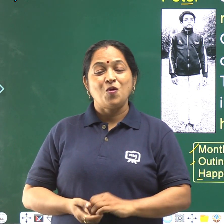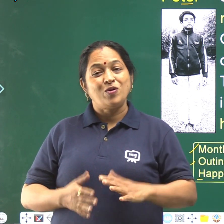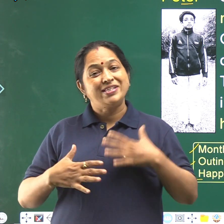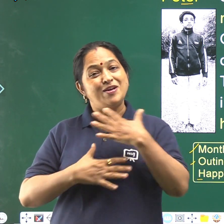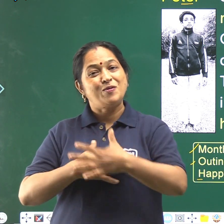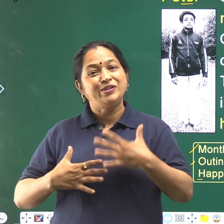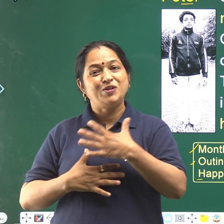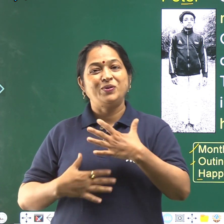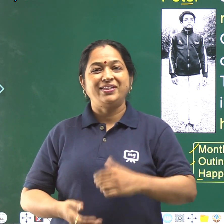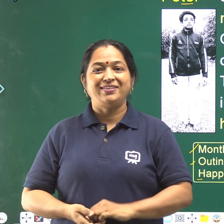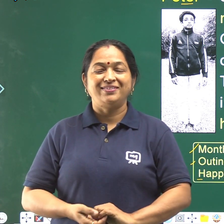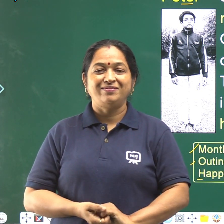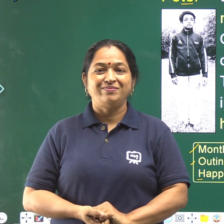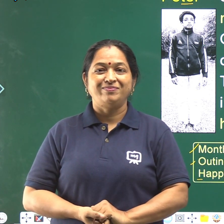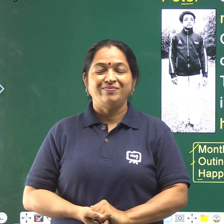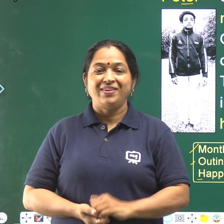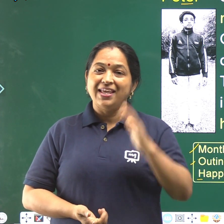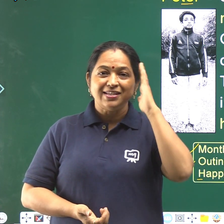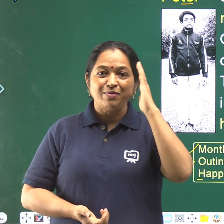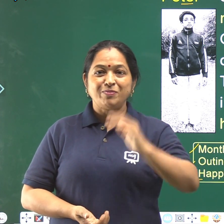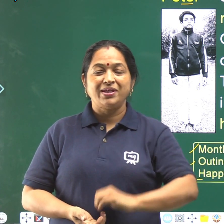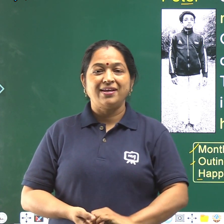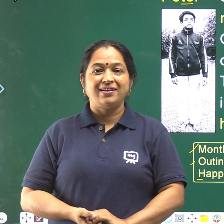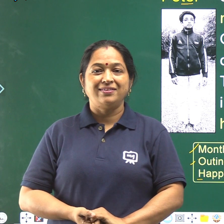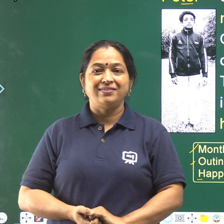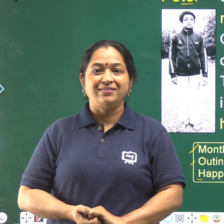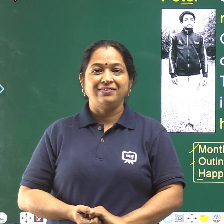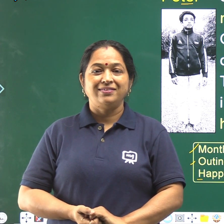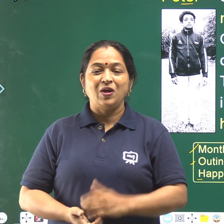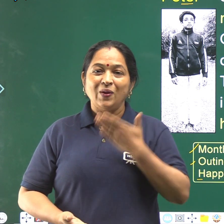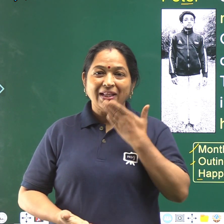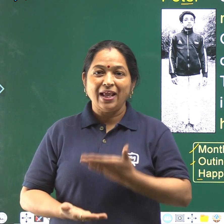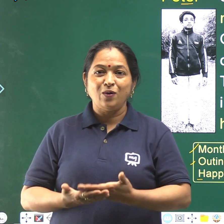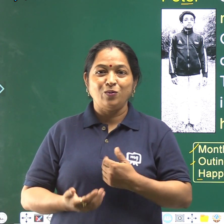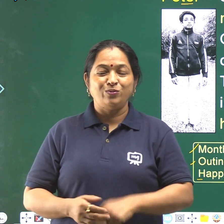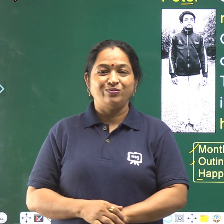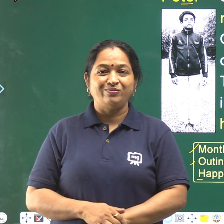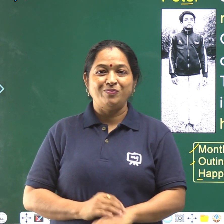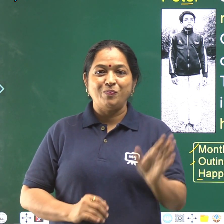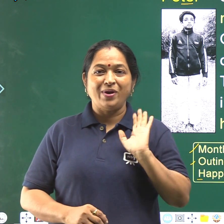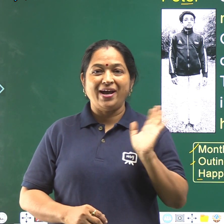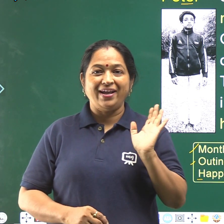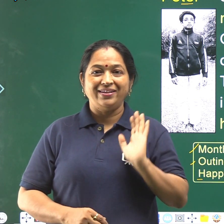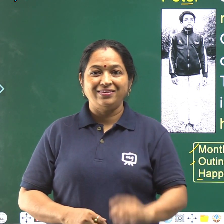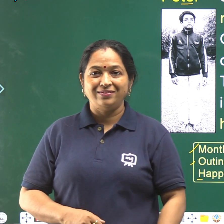खुशी होती है। समझ में आया? थैंक यू, बाय।